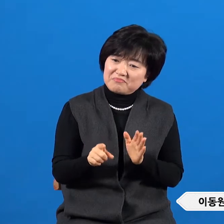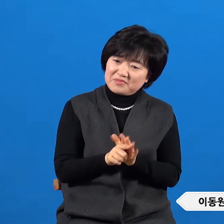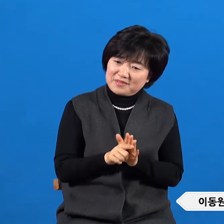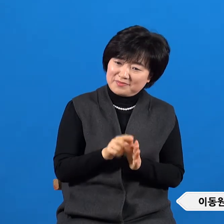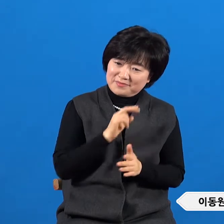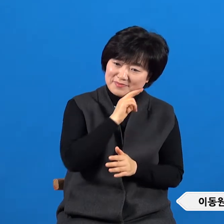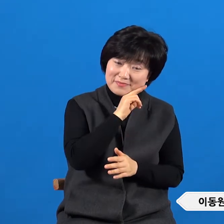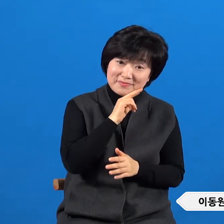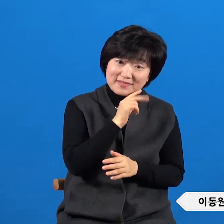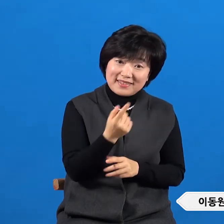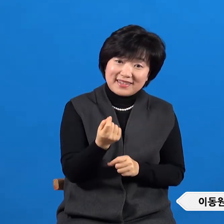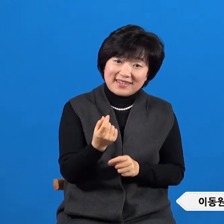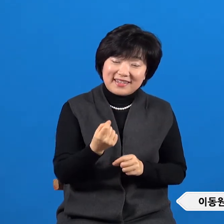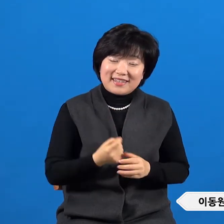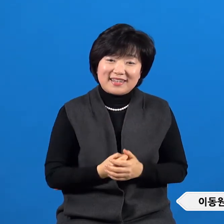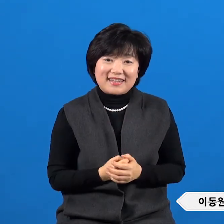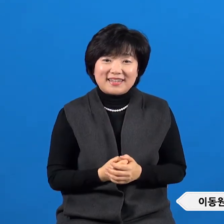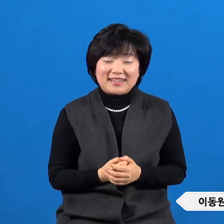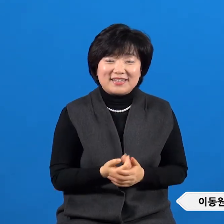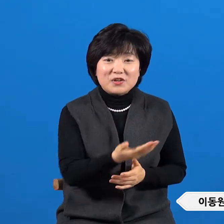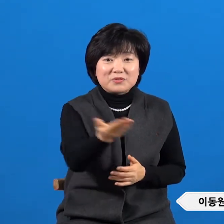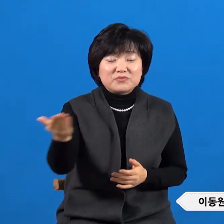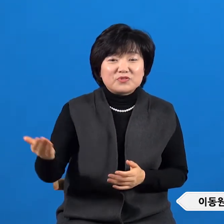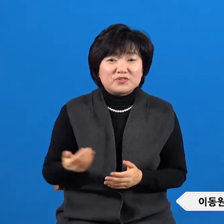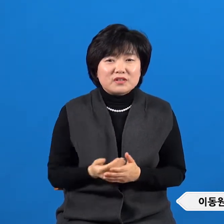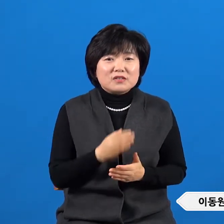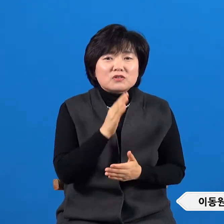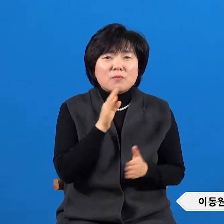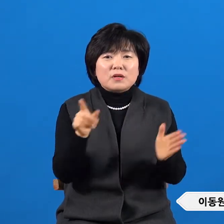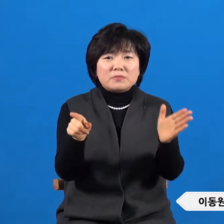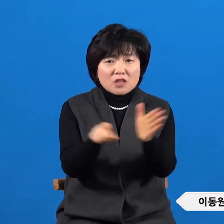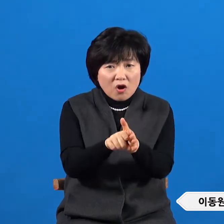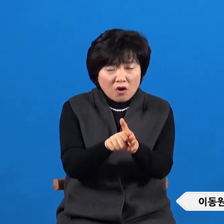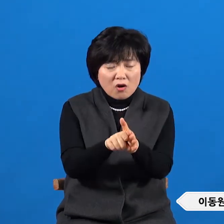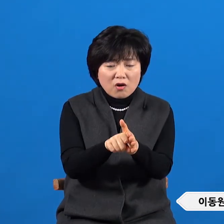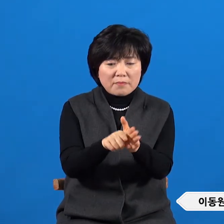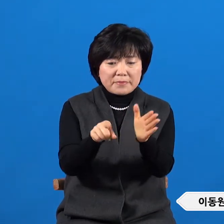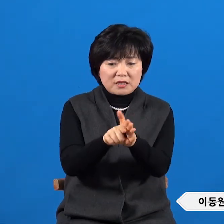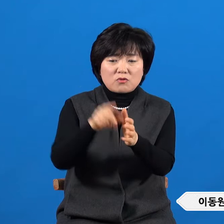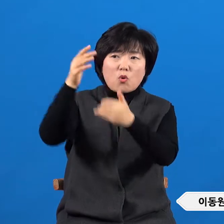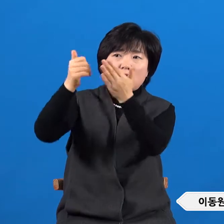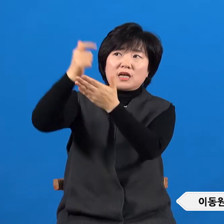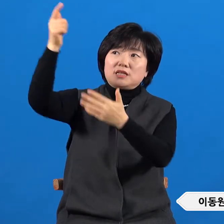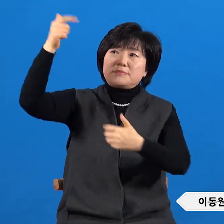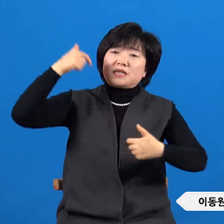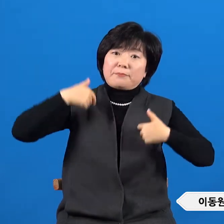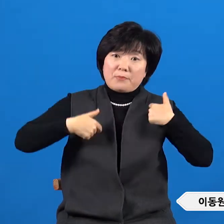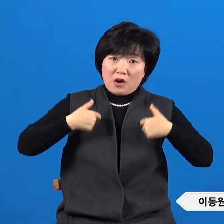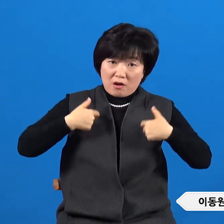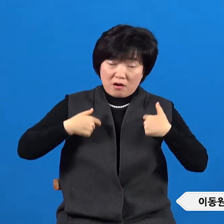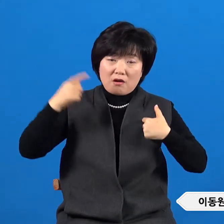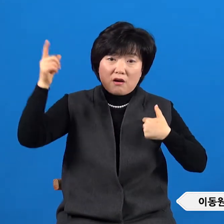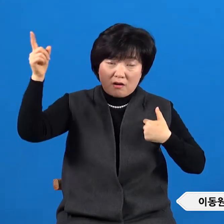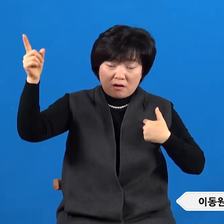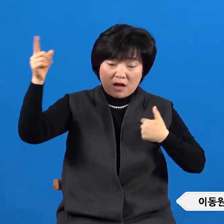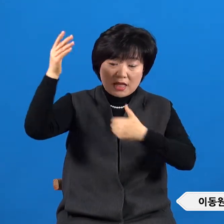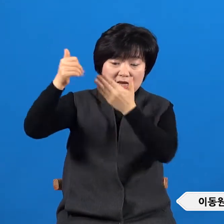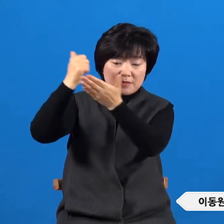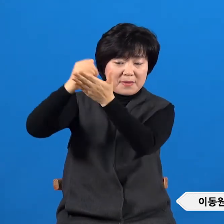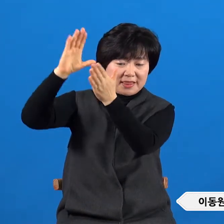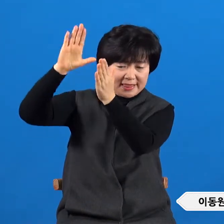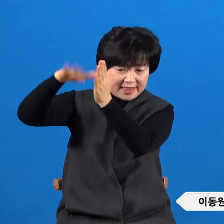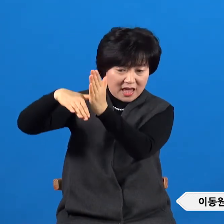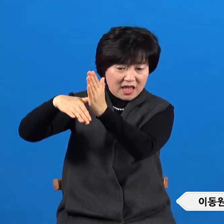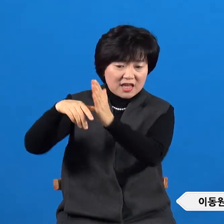얼마 안 믿어지시는 것 같아요. 네. 여러분, 우리가 참으로 믿으면, 그리고 하나님이 기뻐하시면 하나님은